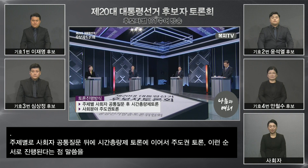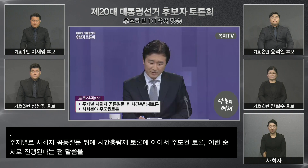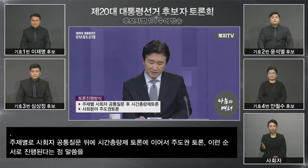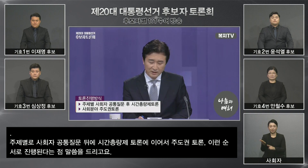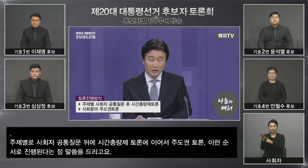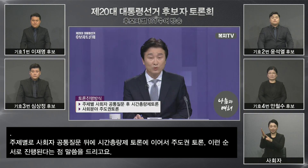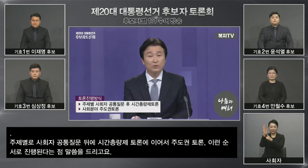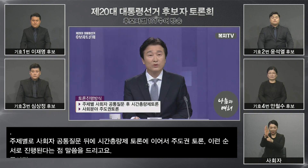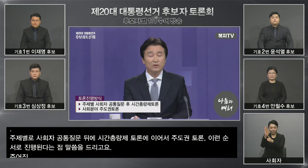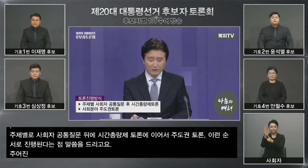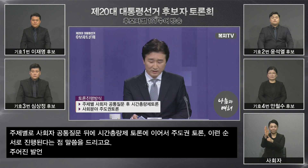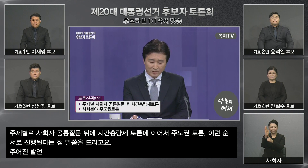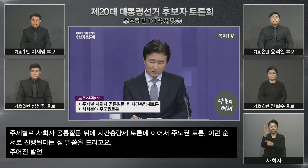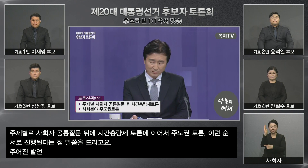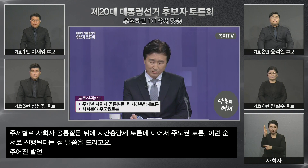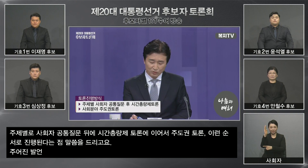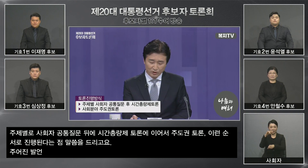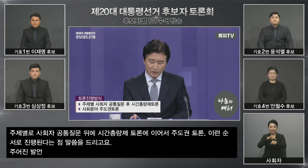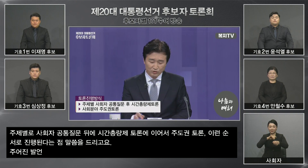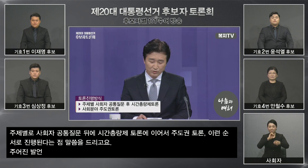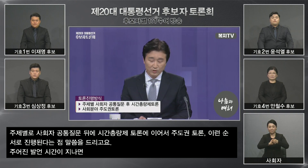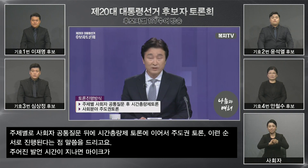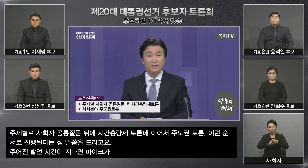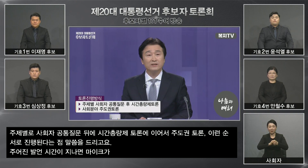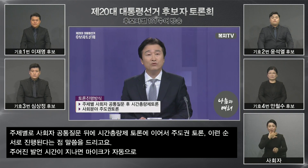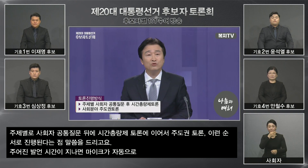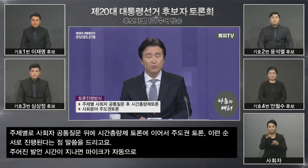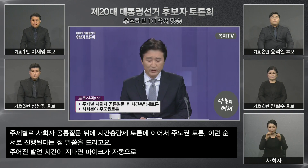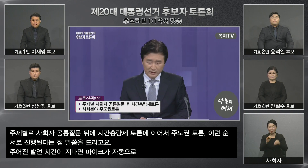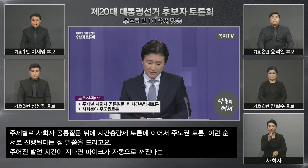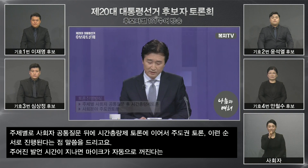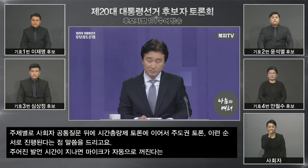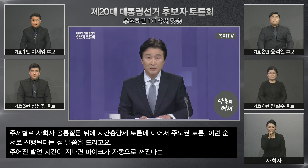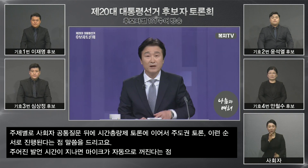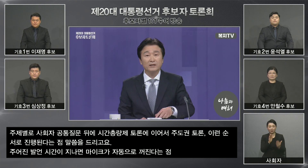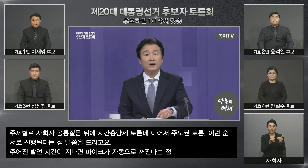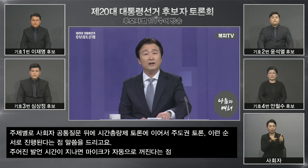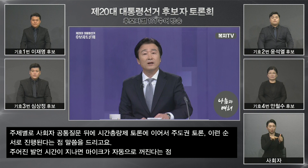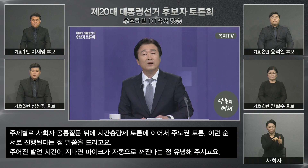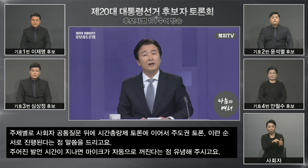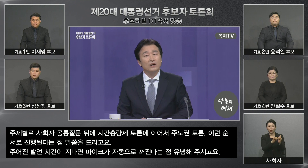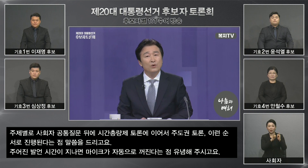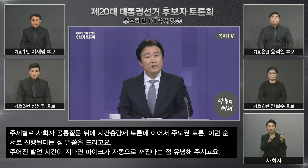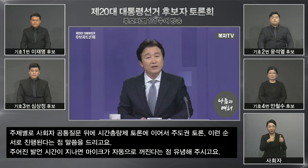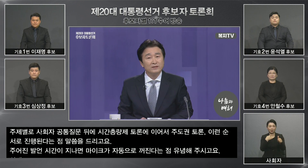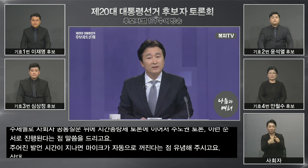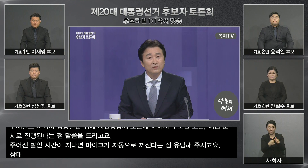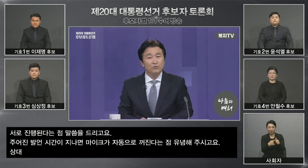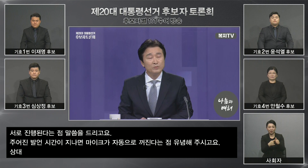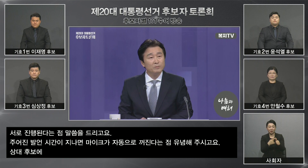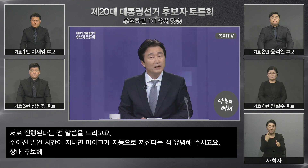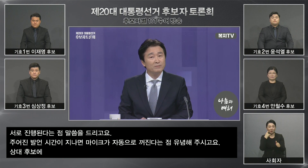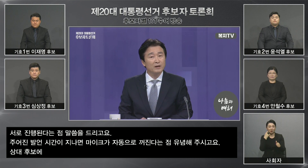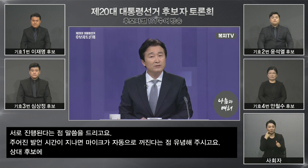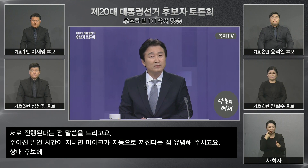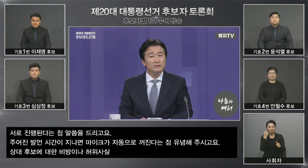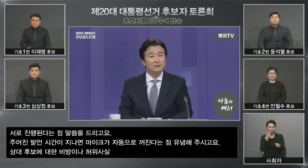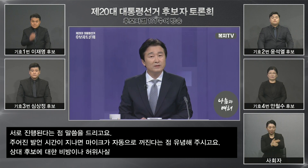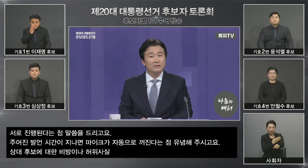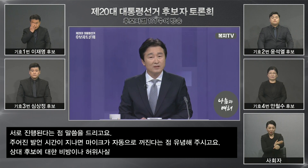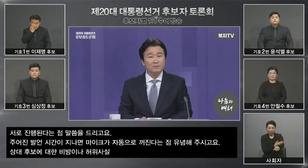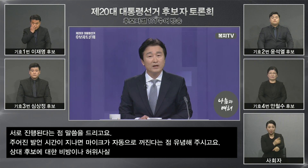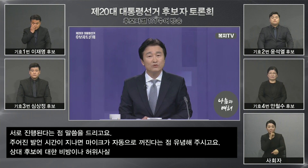지나면 마이크가 자동으로 꺼진다는 점 유념해 주시고요. 상대 후보에 대한 비방이나 허위 사실 등 위법한